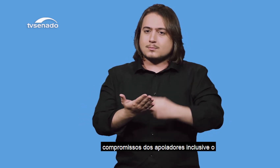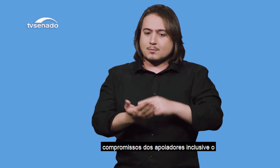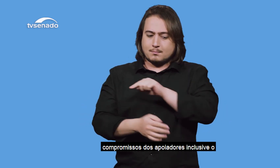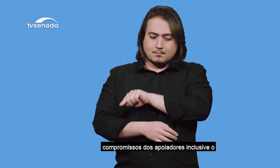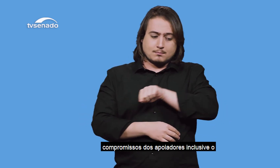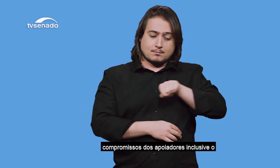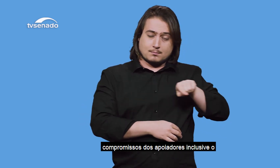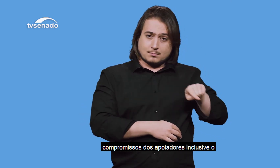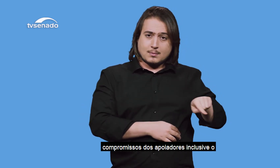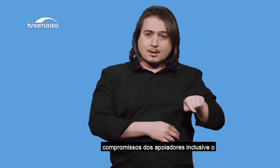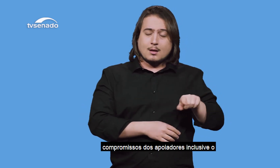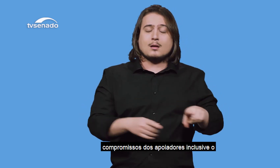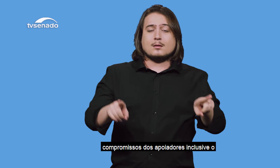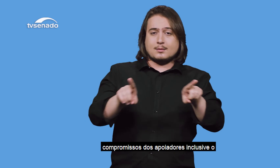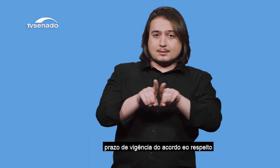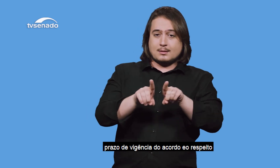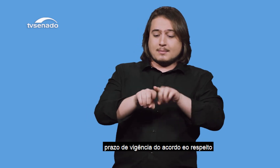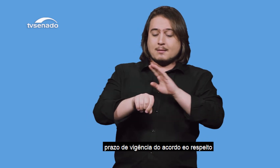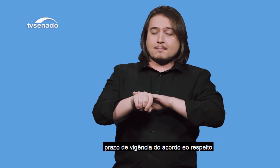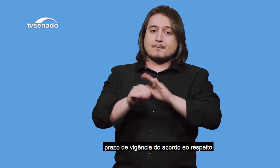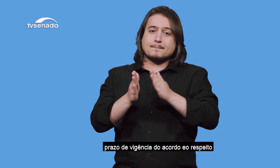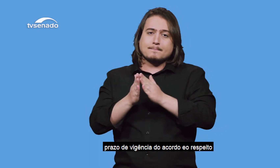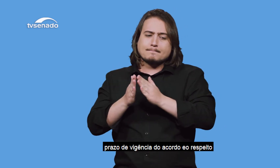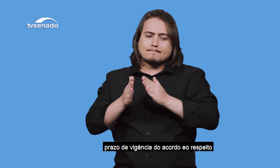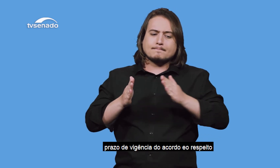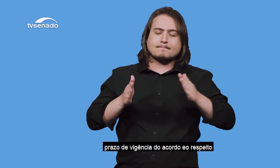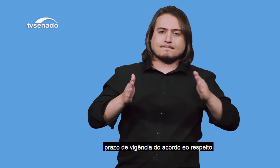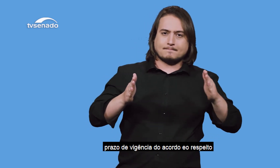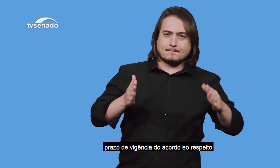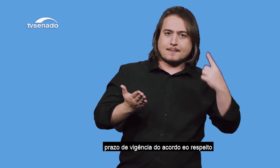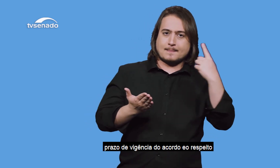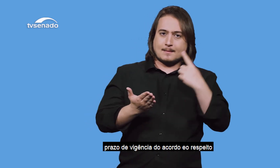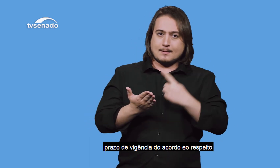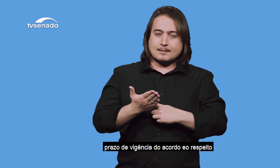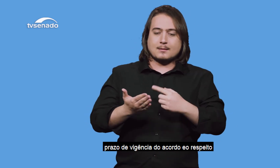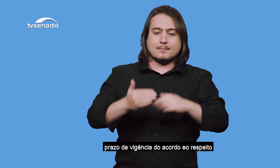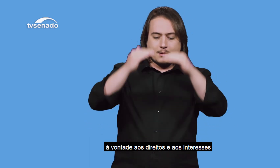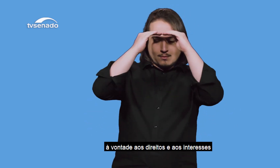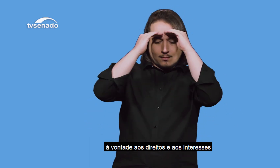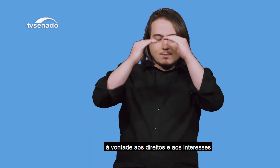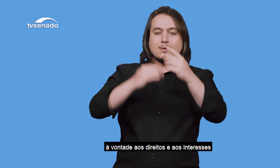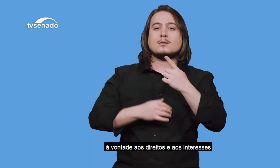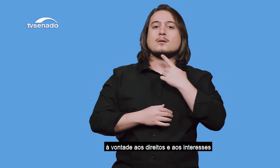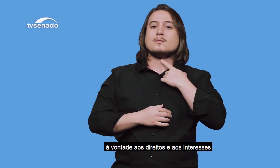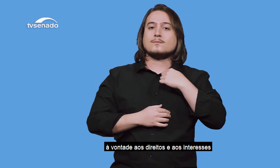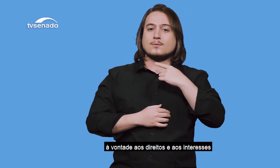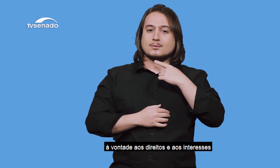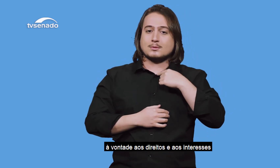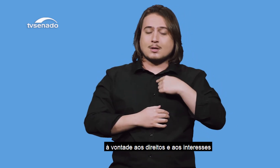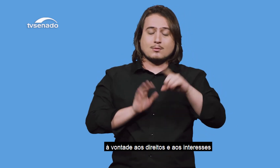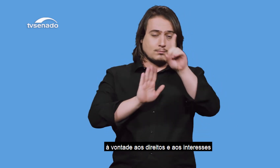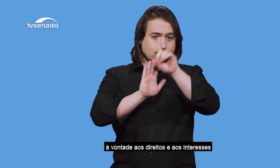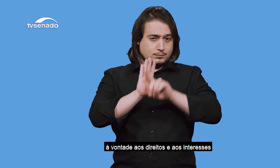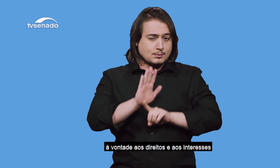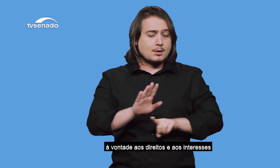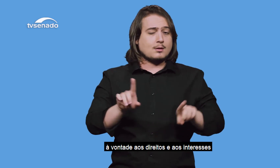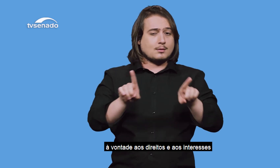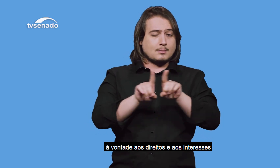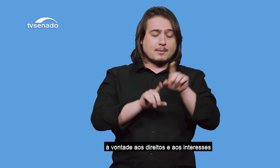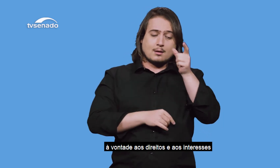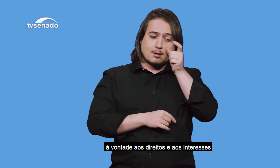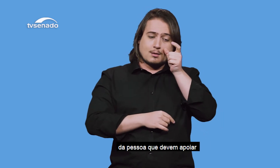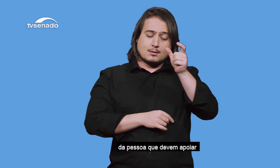apoiadores inclusive o prazo de vigência do acordo eo respeito à vontade aos direitos e aos